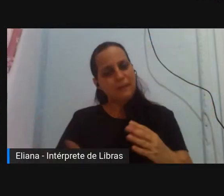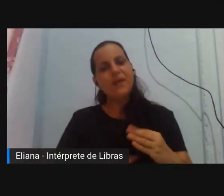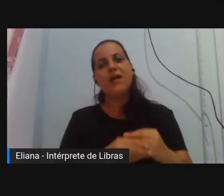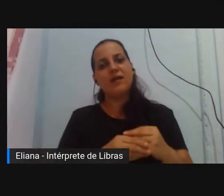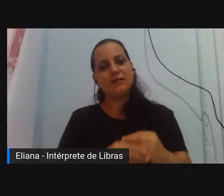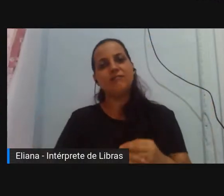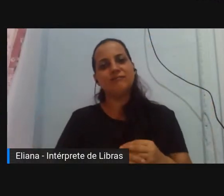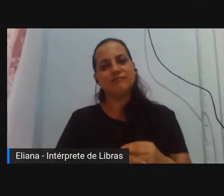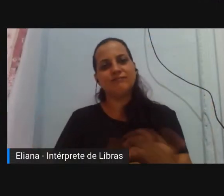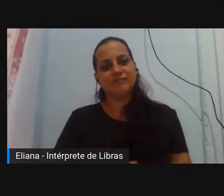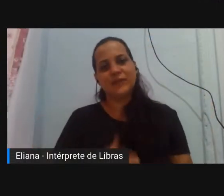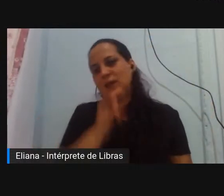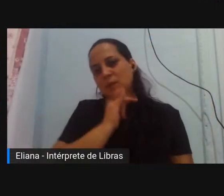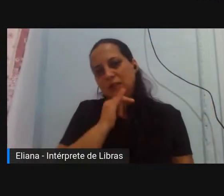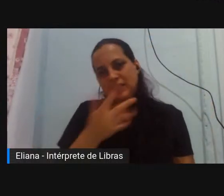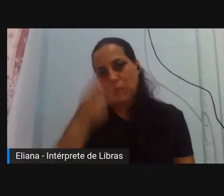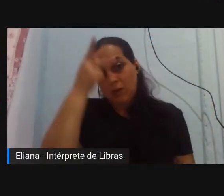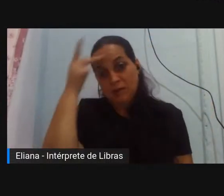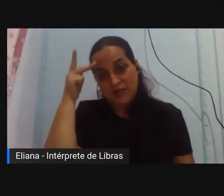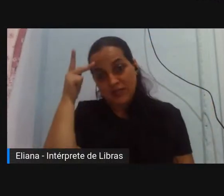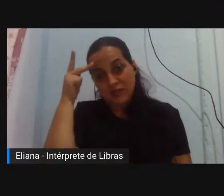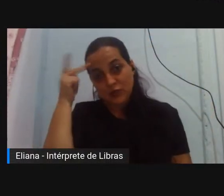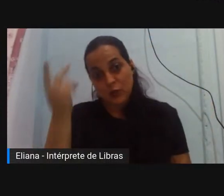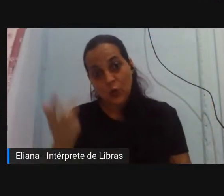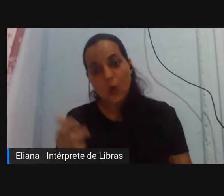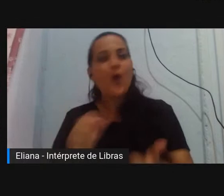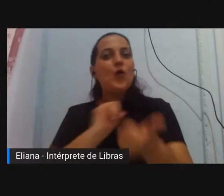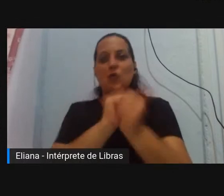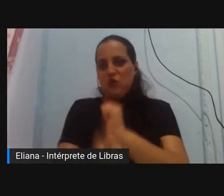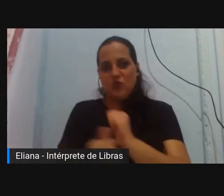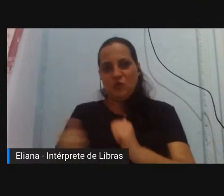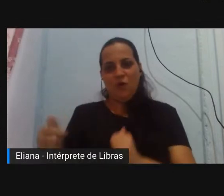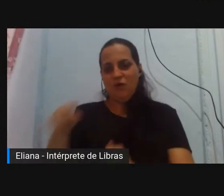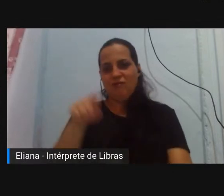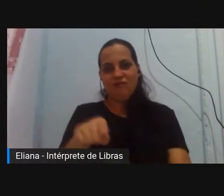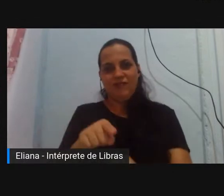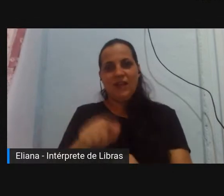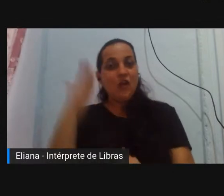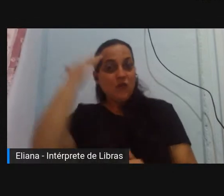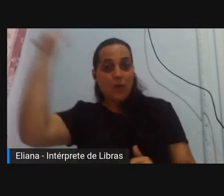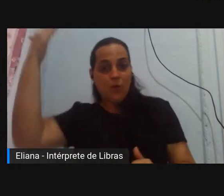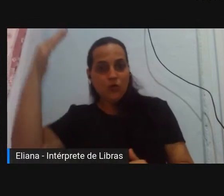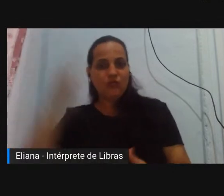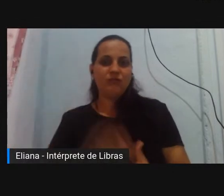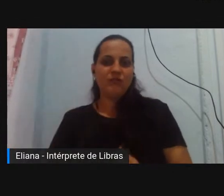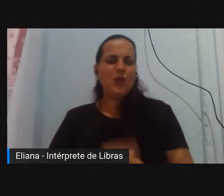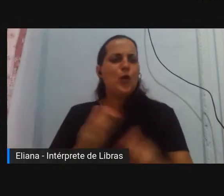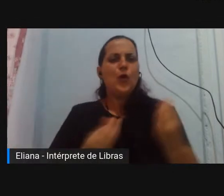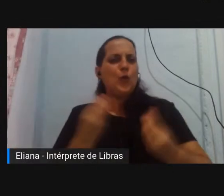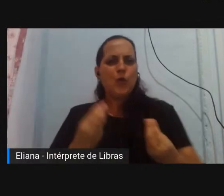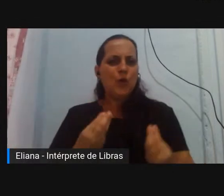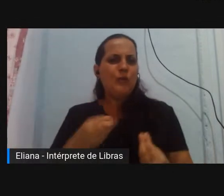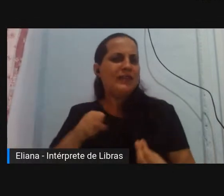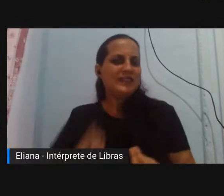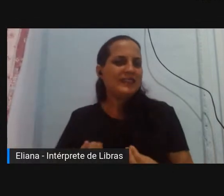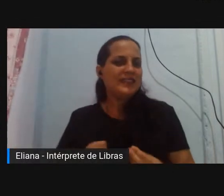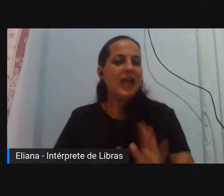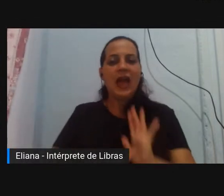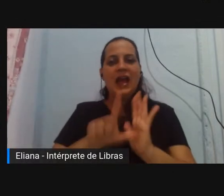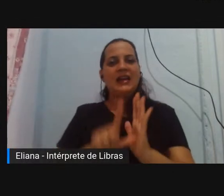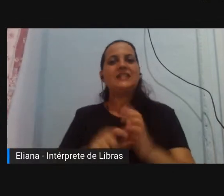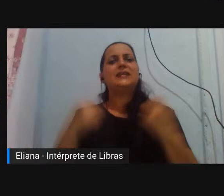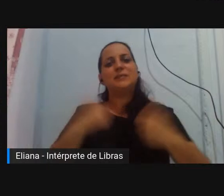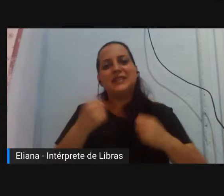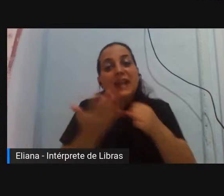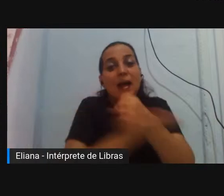Um jogador de excelência no futebol, ele jamais vai ser um craque se ele não tiver acesso a um campo de